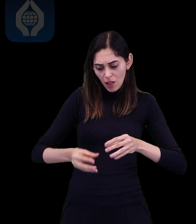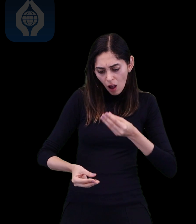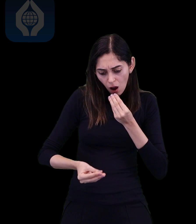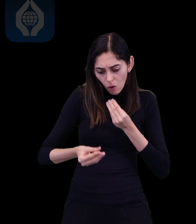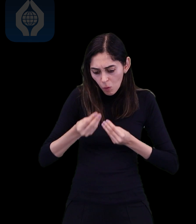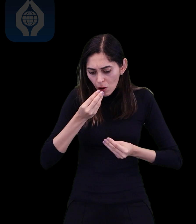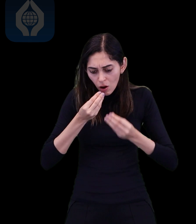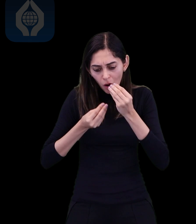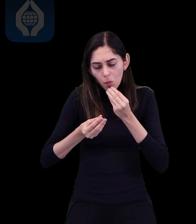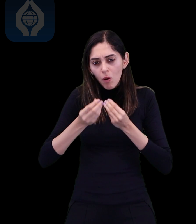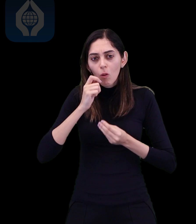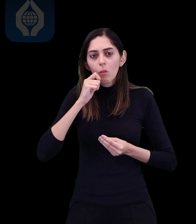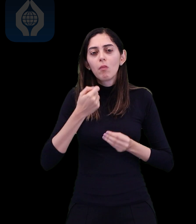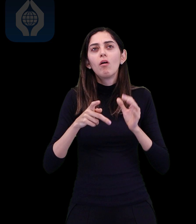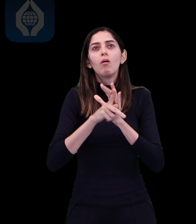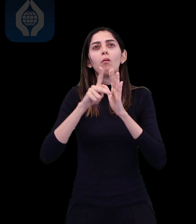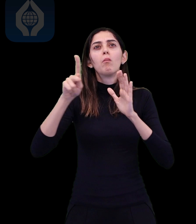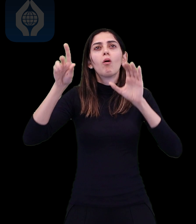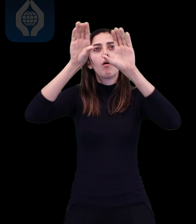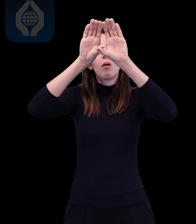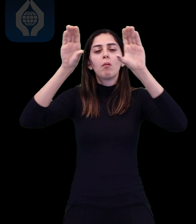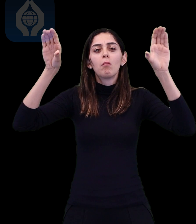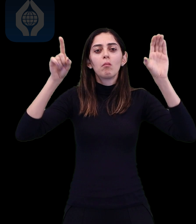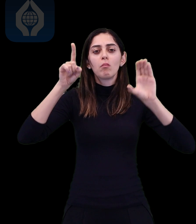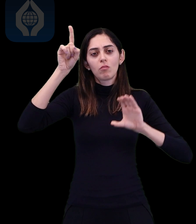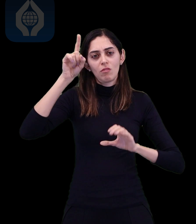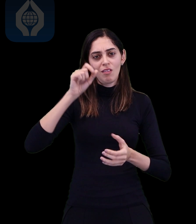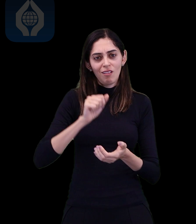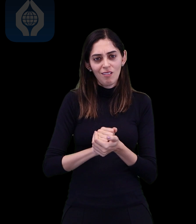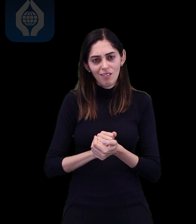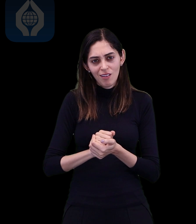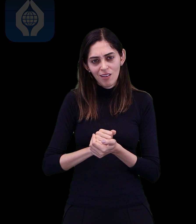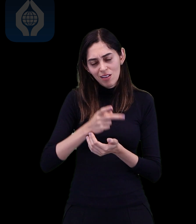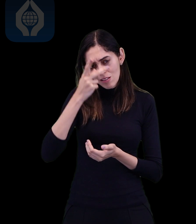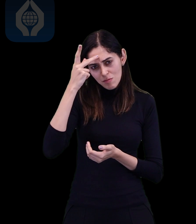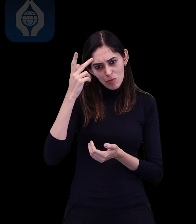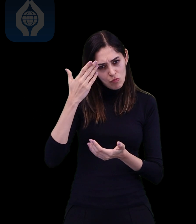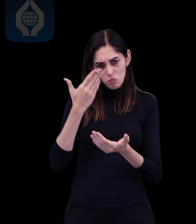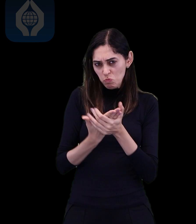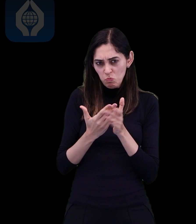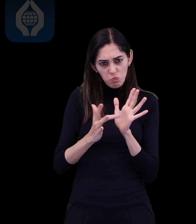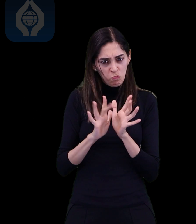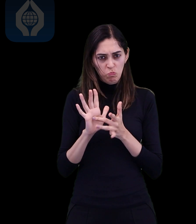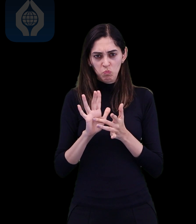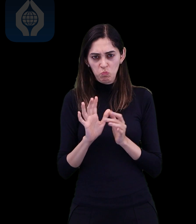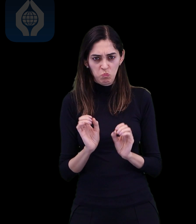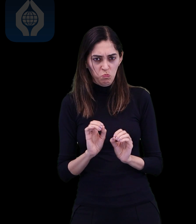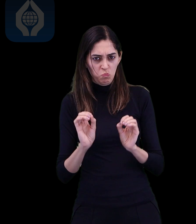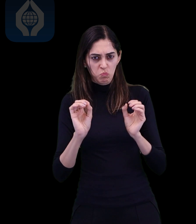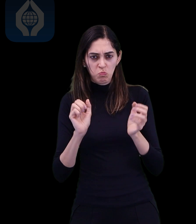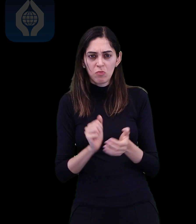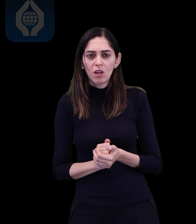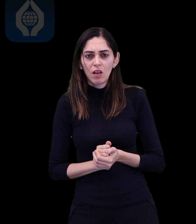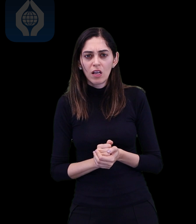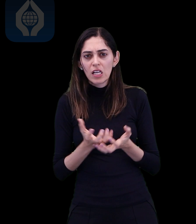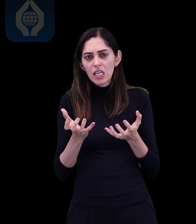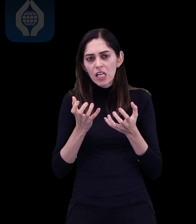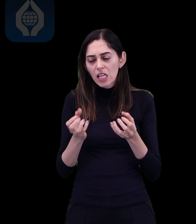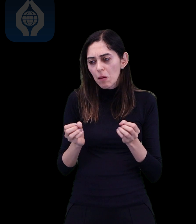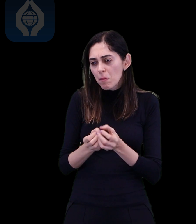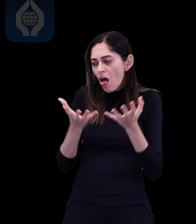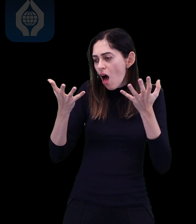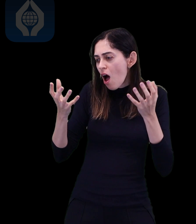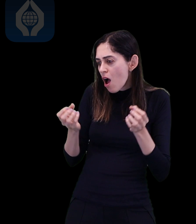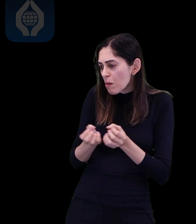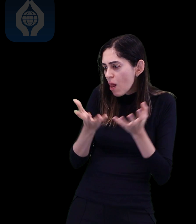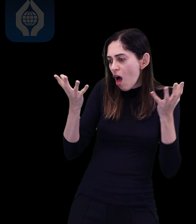lhes deu a comer pão do céu. O povo ainda não cria em Jesus. Eles queriam ver outro